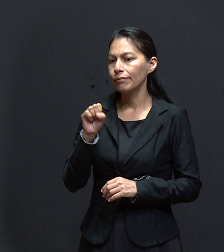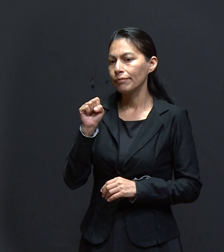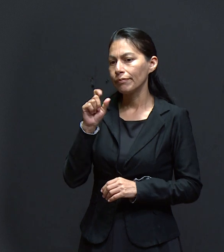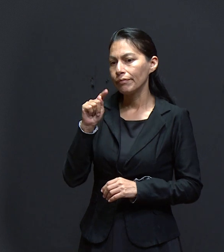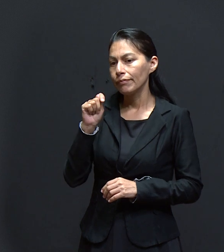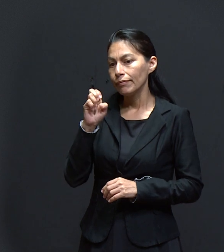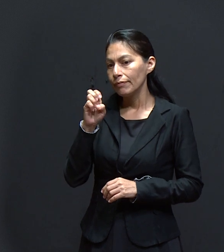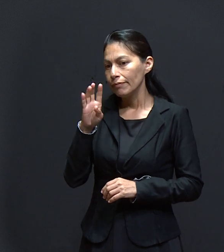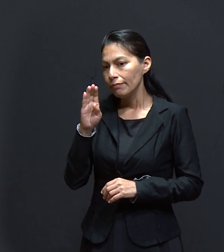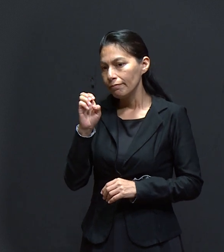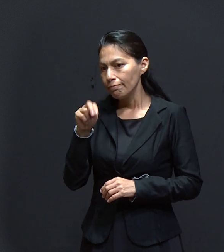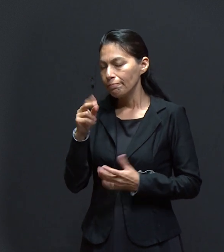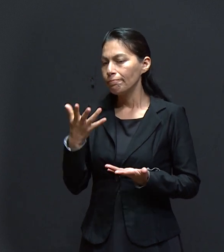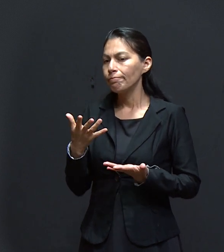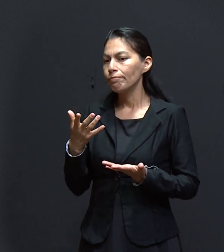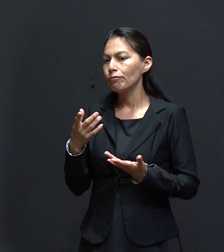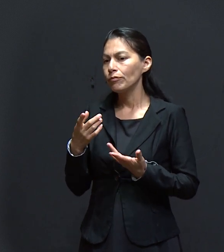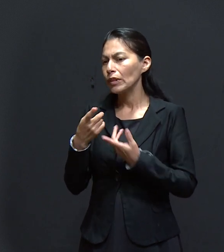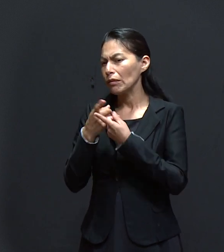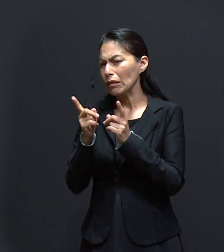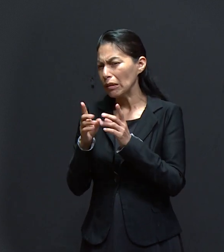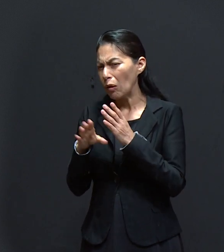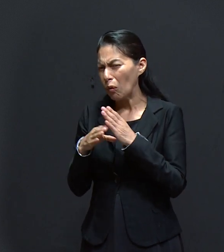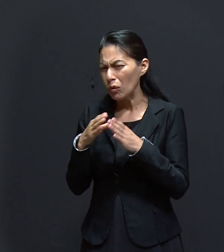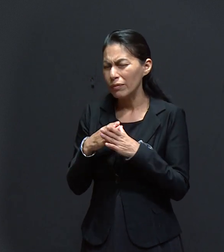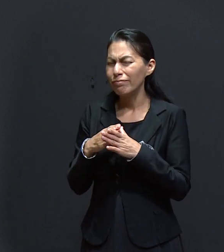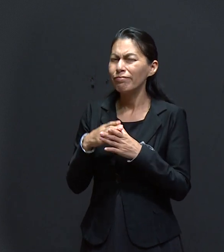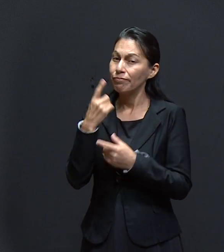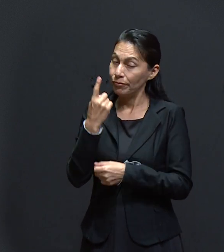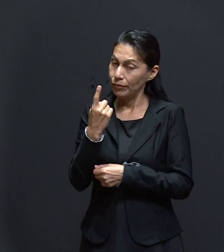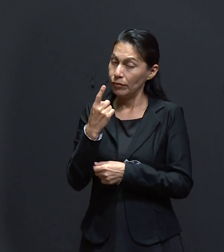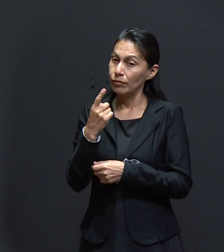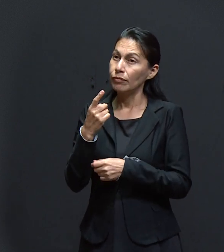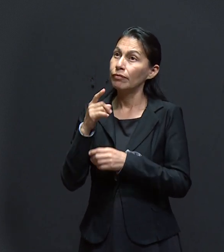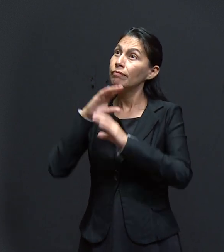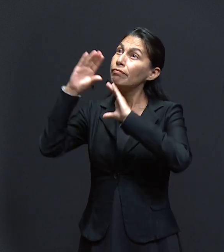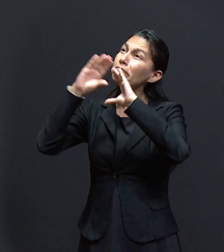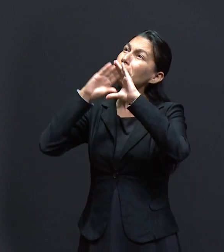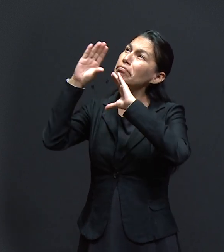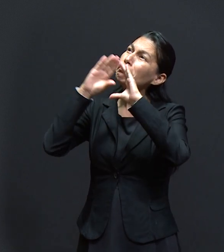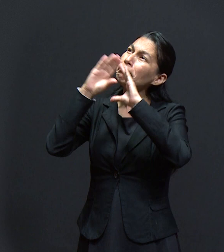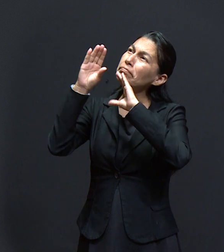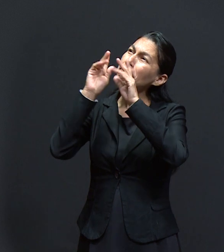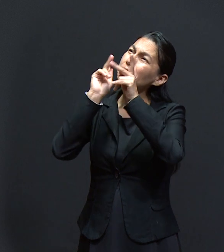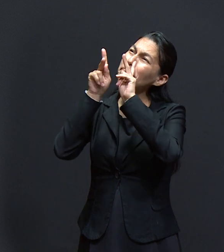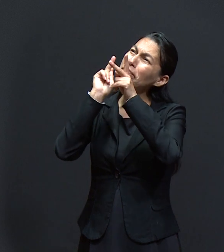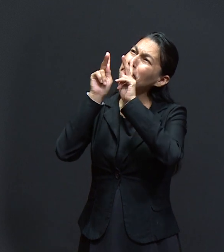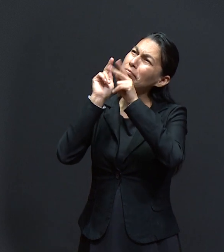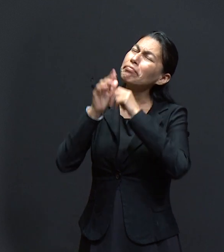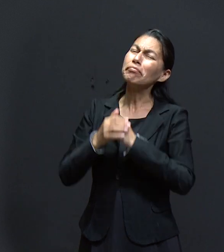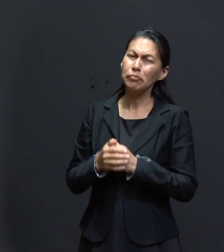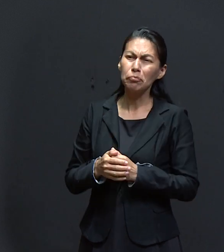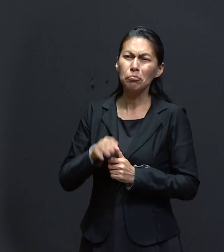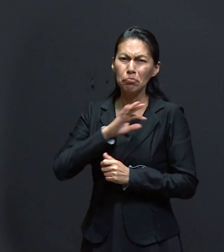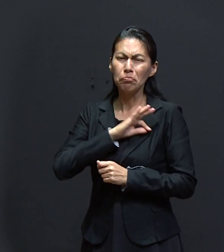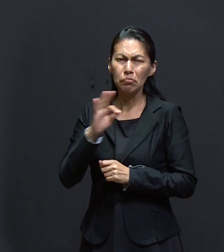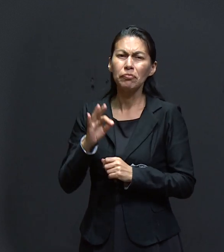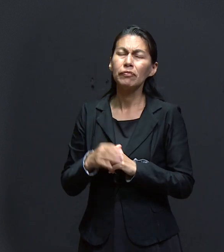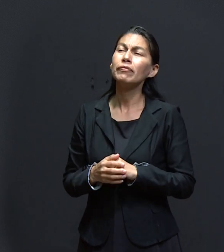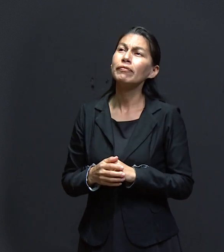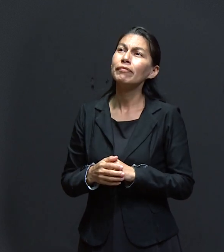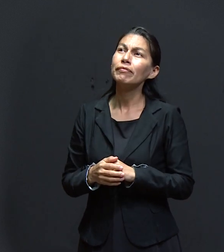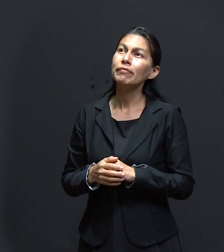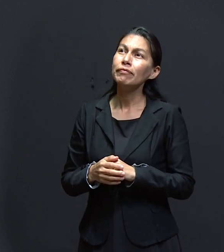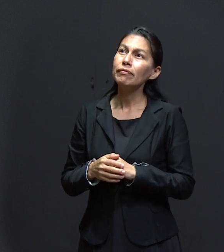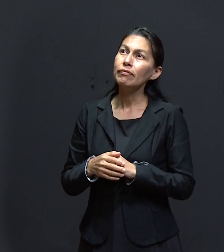o esteban puede dar muchos sinónimos primero es la comunicación con dios puedo hablar